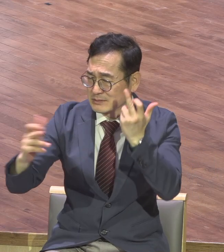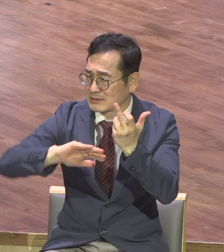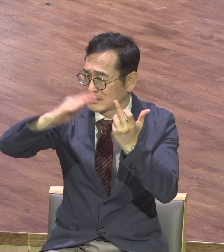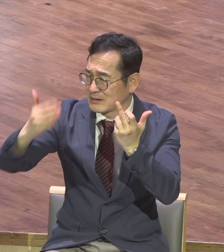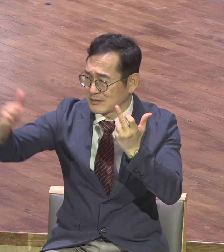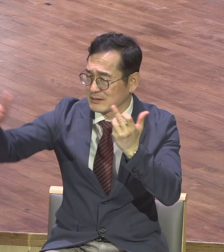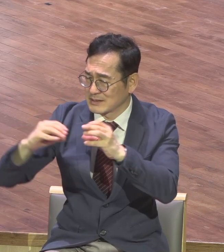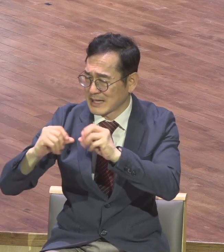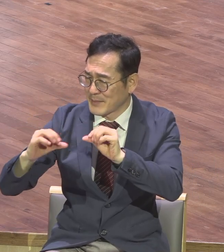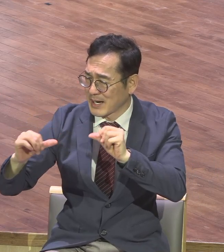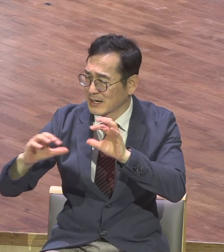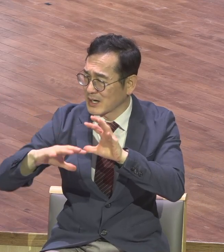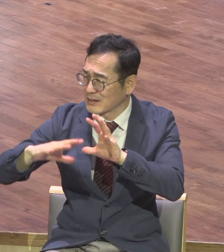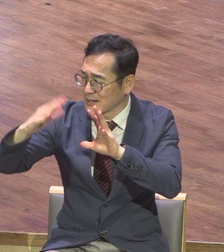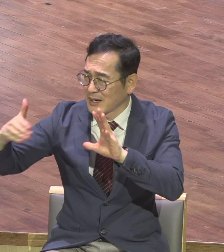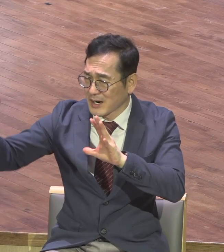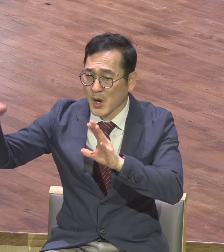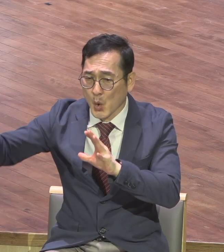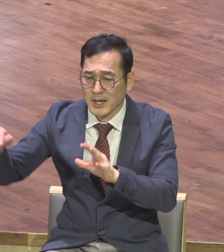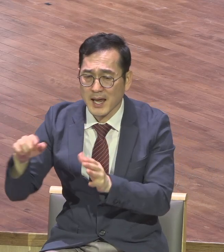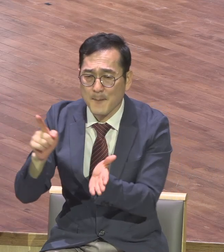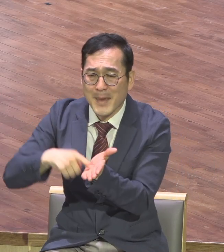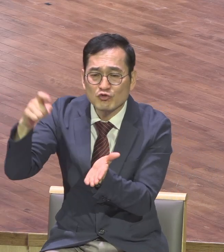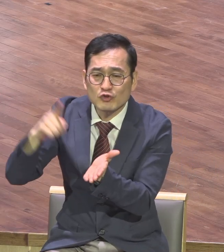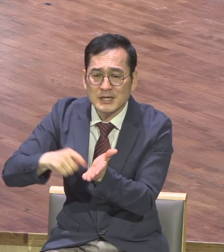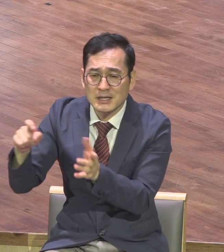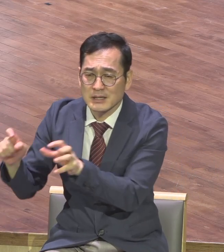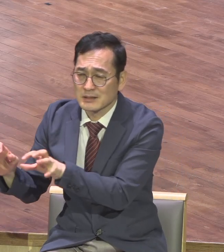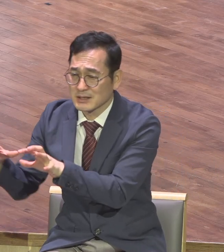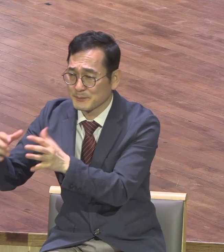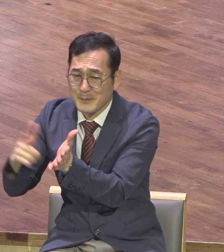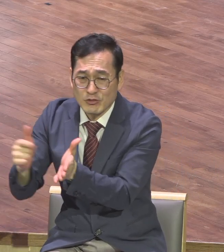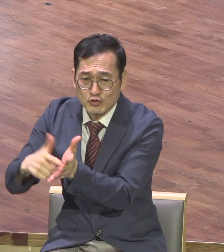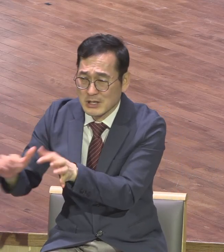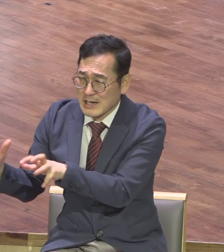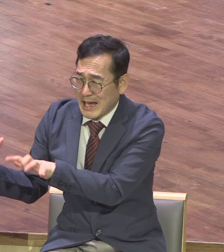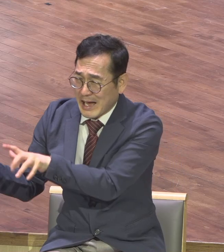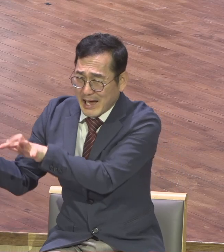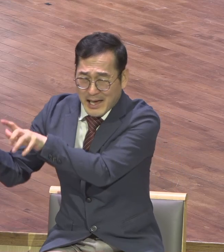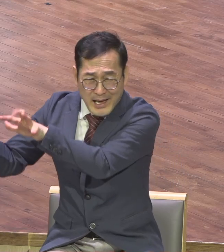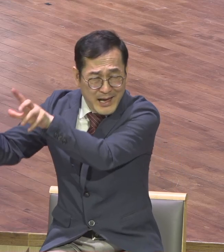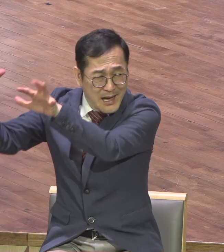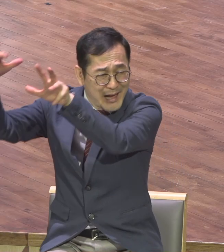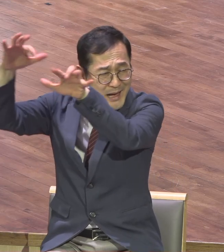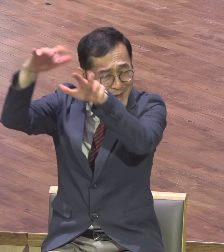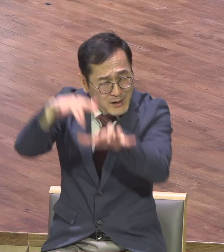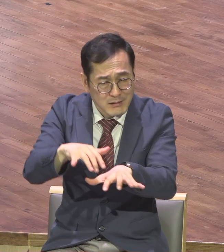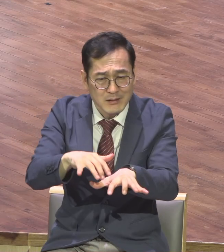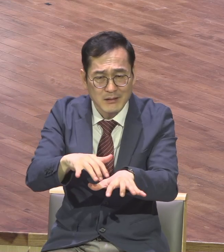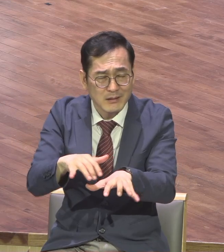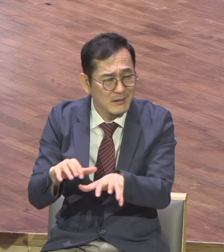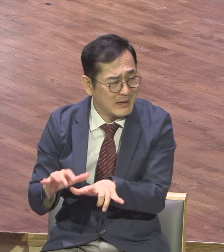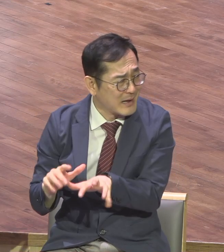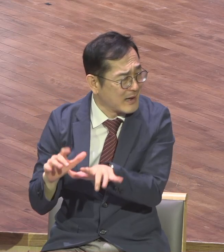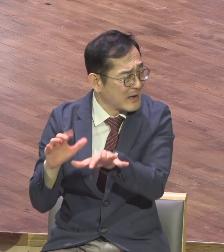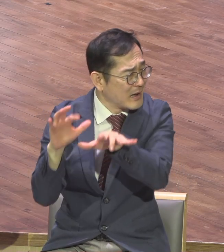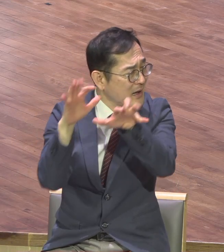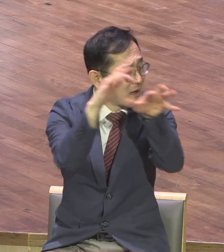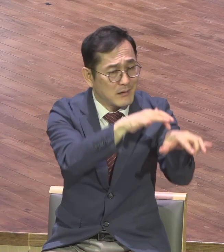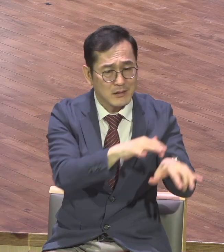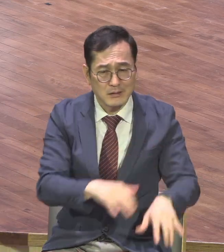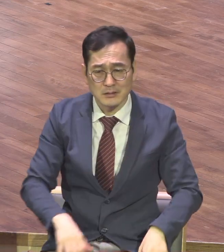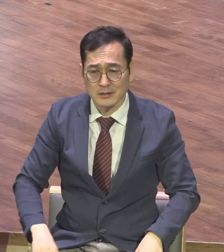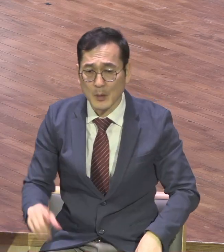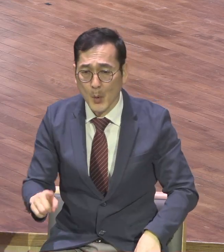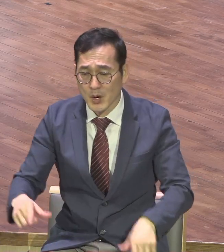이 사막 이 메뚜기 때는요 메뚜기 종 중에서 가장 파괴적인 종인데 어느 한 지역에 머무는 것이